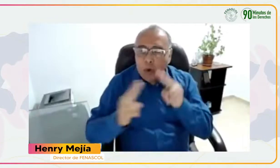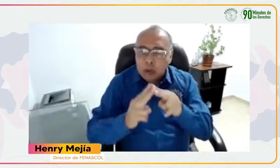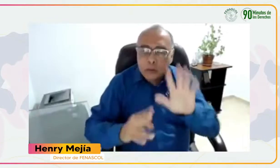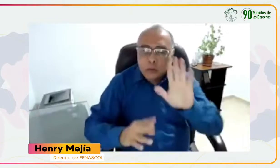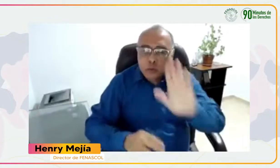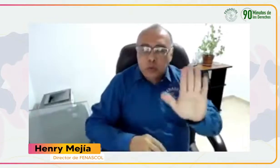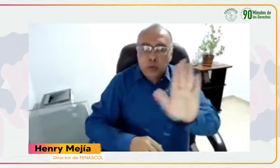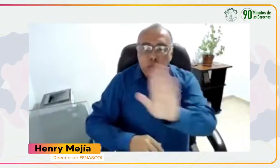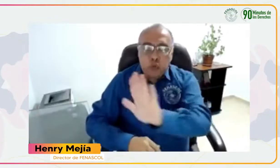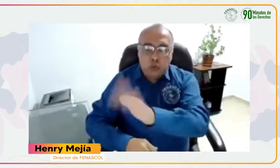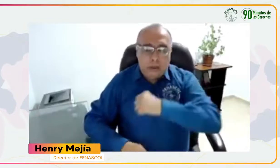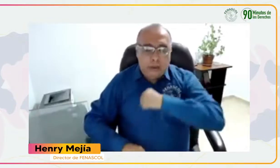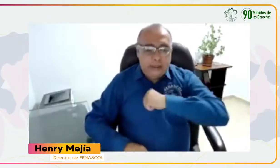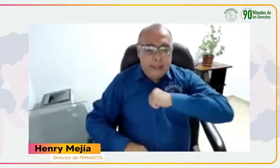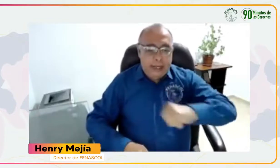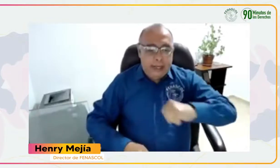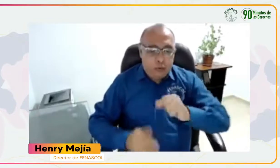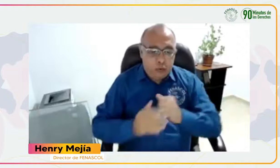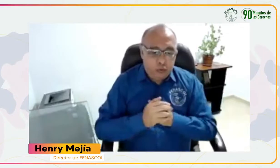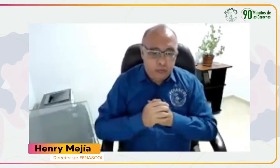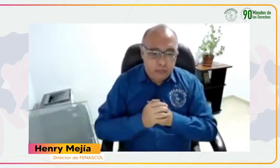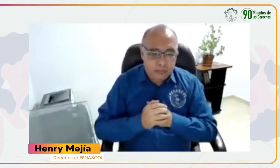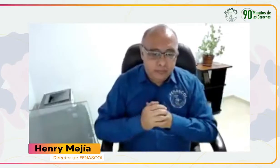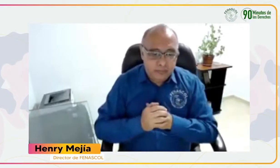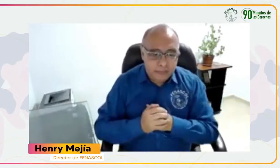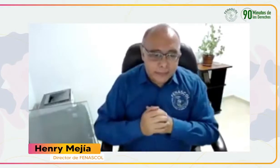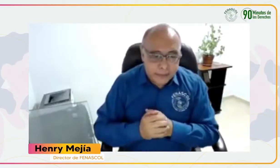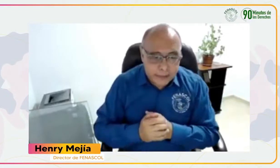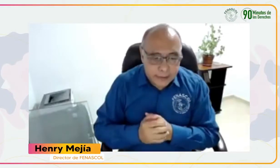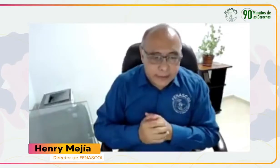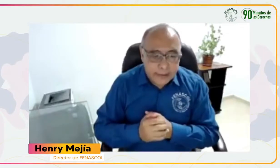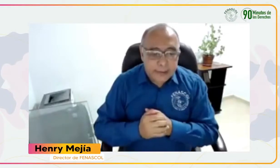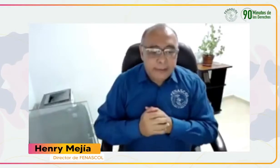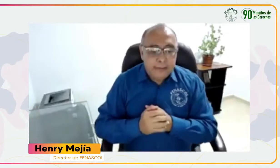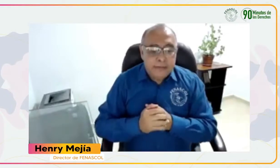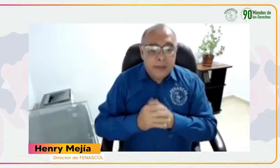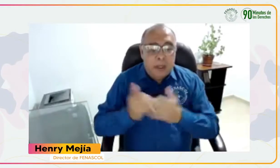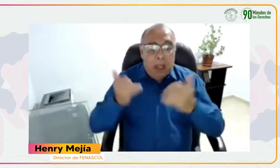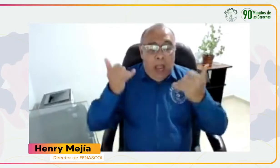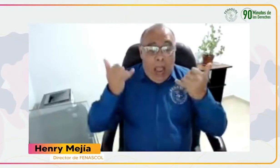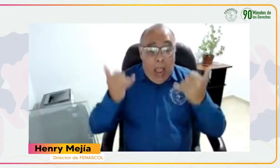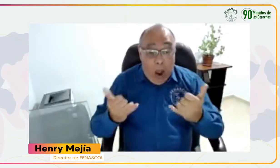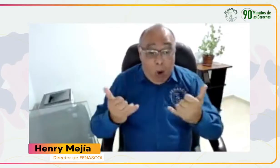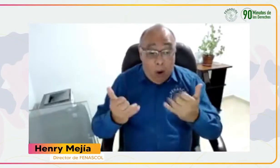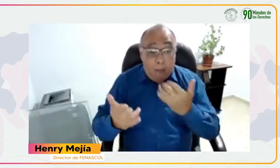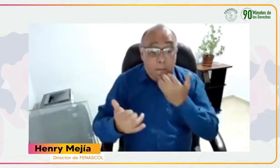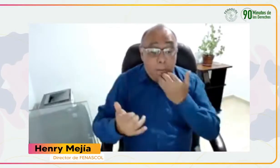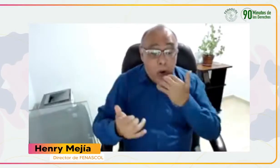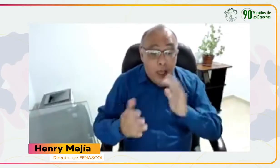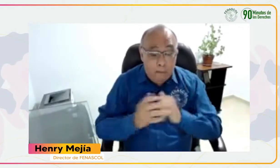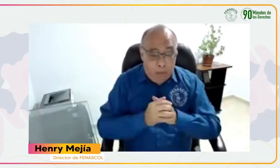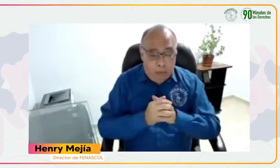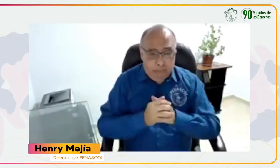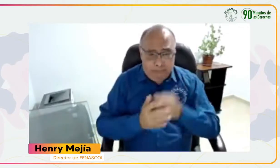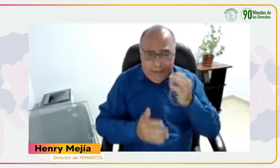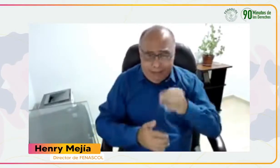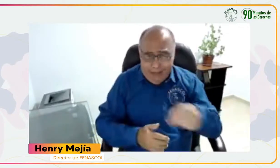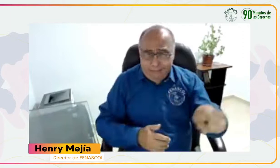Entonces, es importante que conozcamos, que todos conozcamos los derechos que tenemos como personas sordas. Ahora